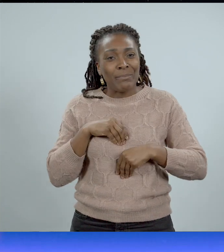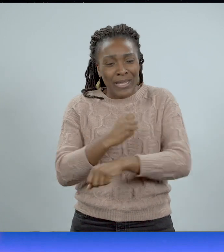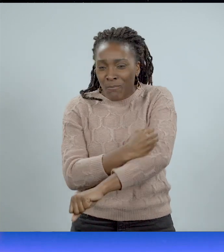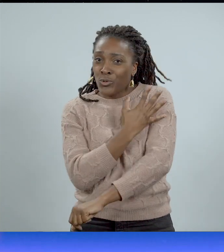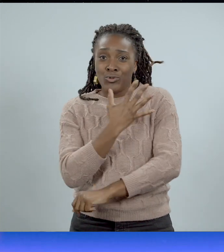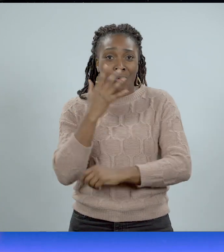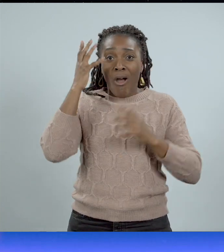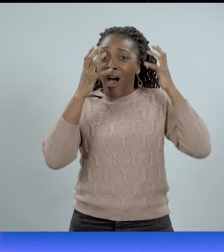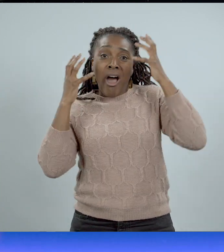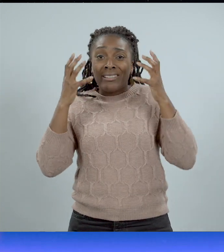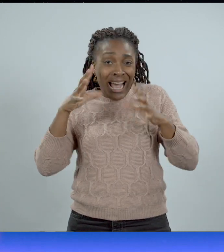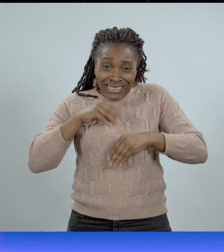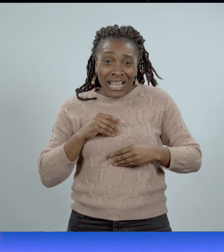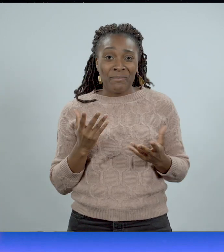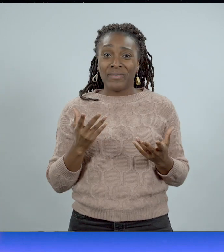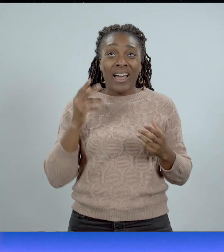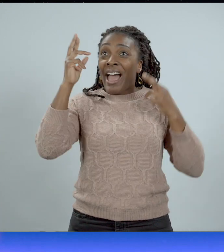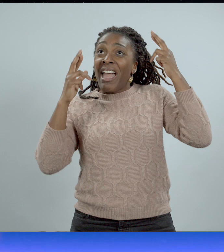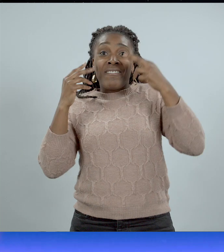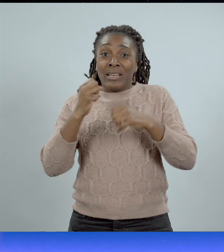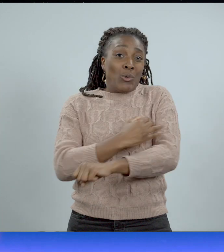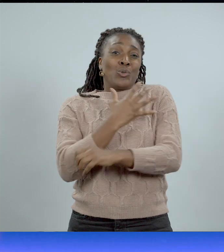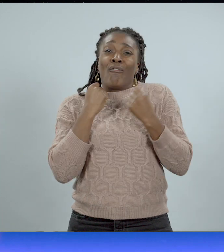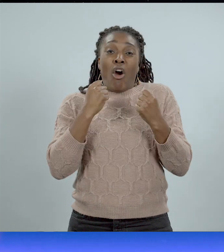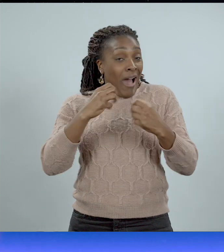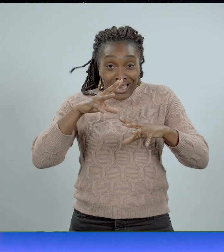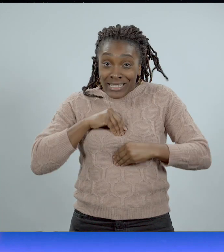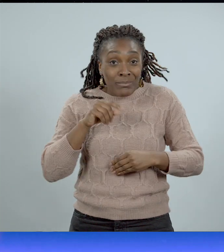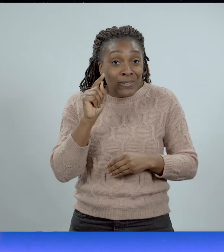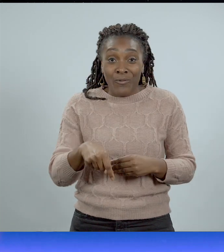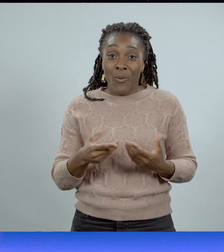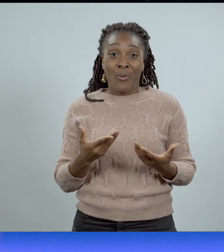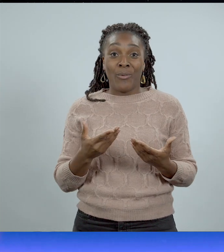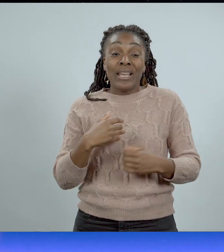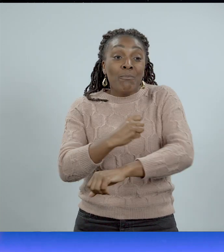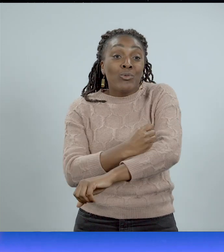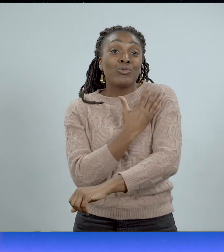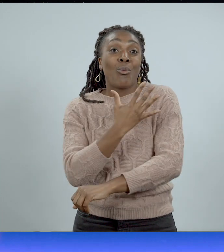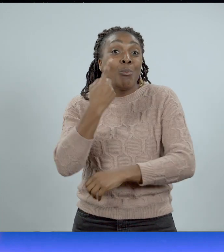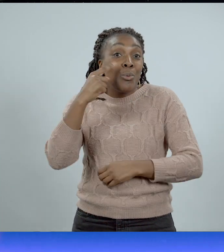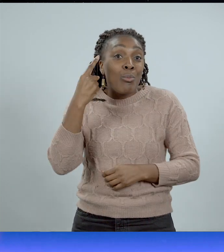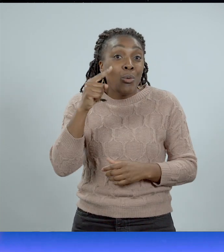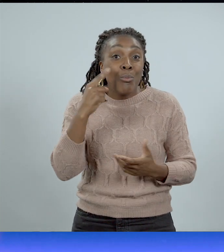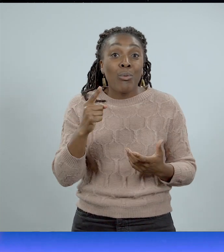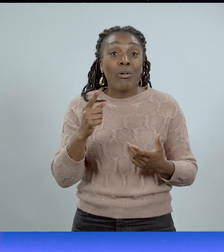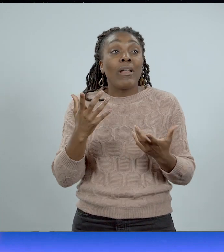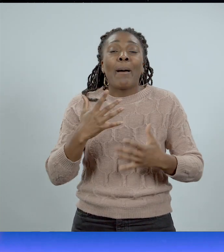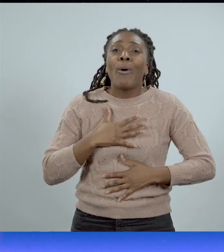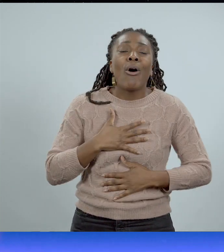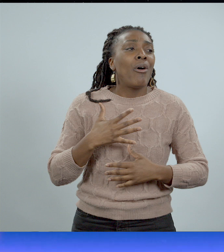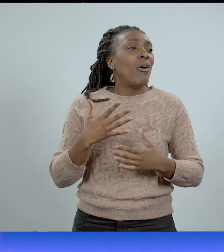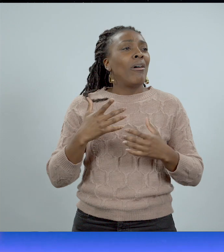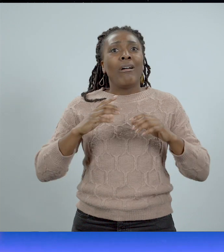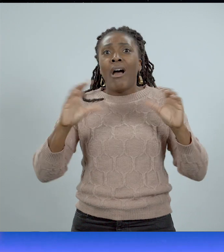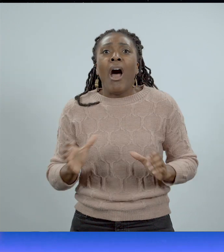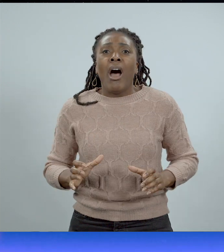vivez pleinement vos émotions dans vos rêves, c'est-à-dire acceptez-les plutôt. Et de dire, ok, nos émotions sont là, que ce soit la